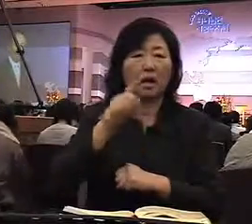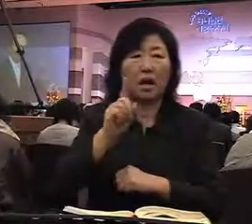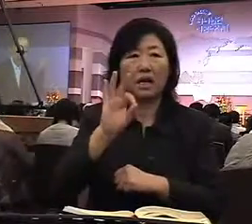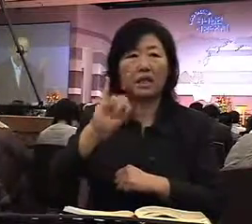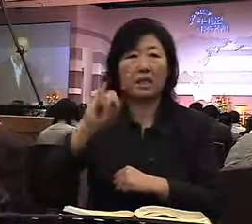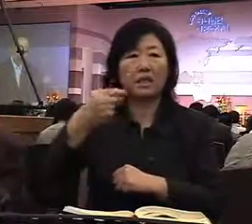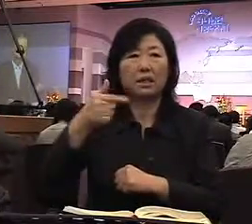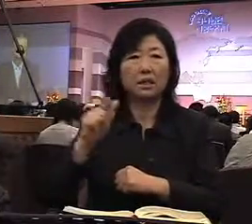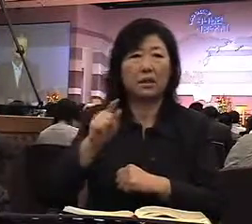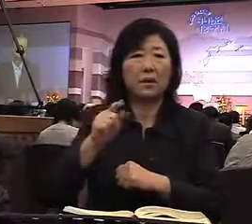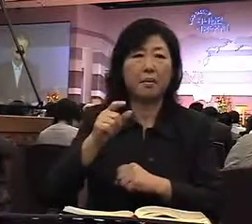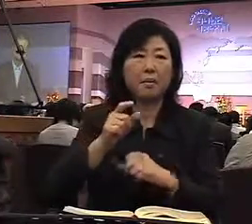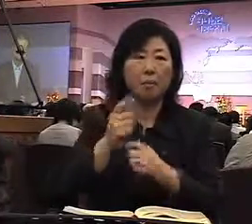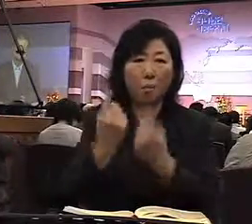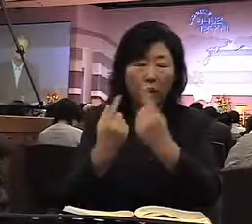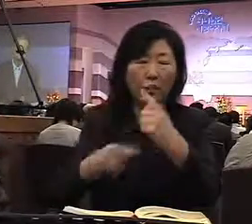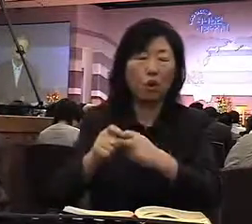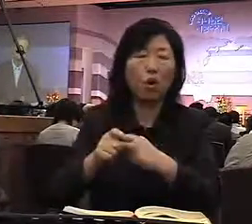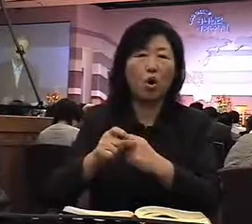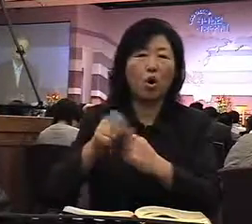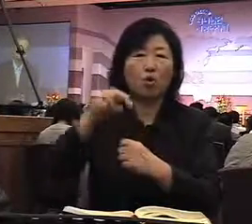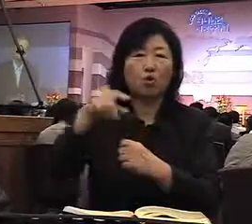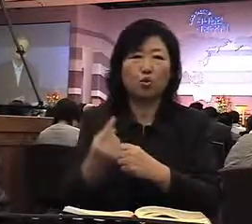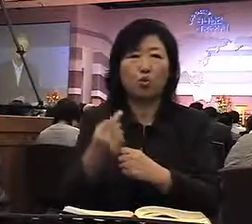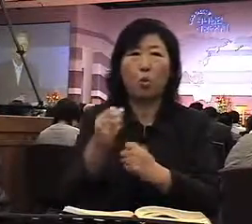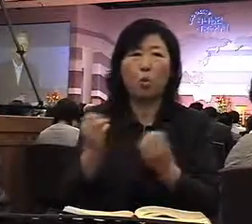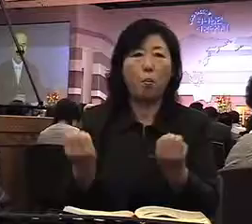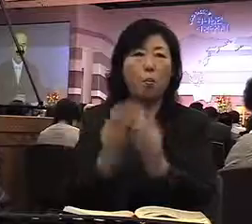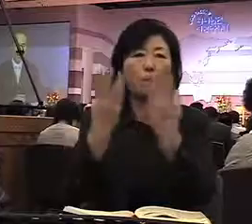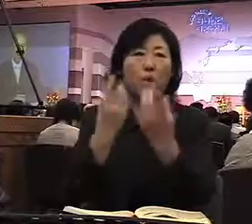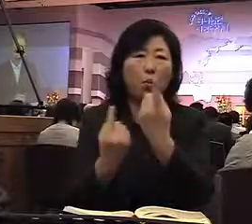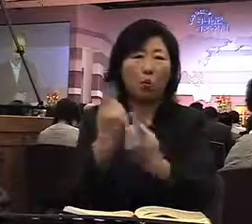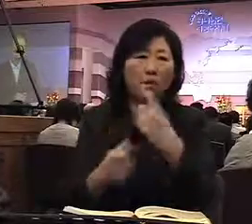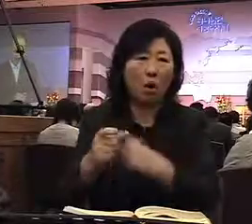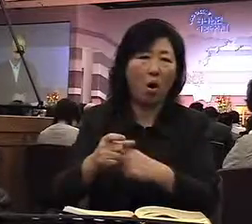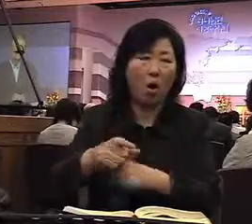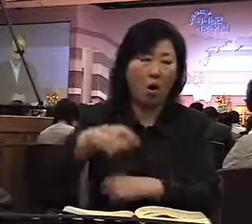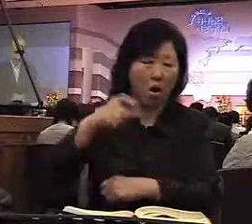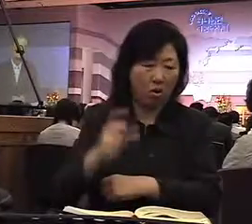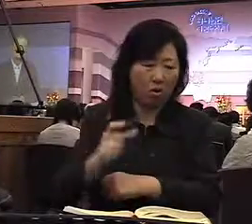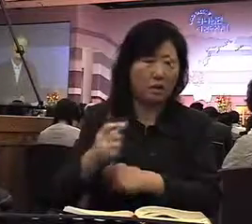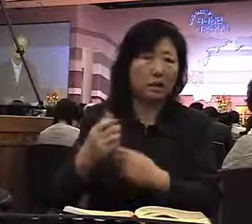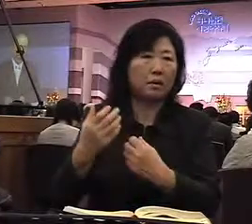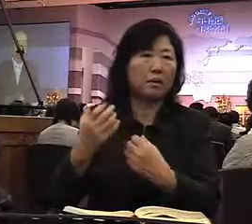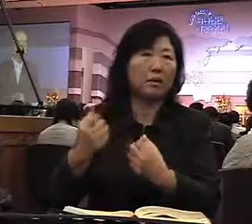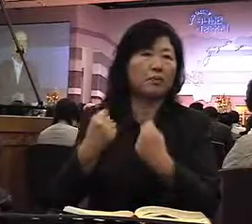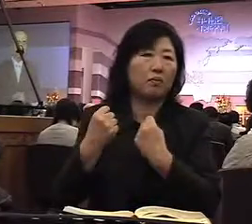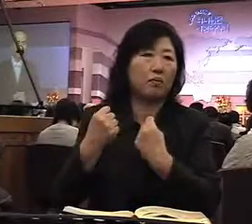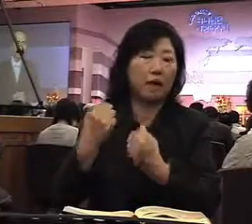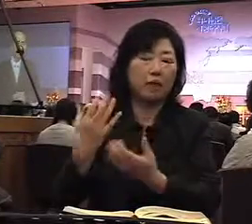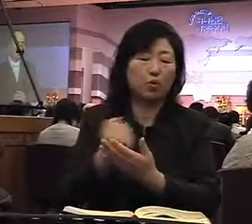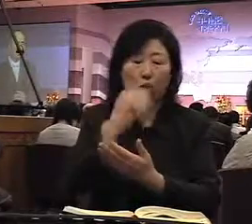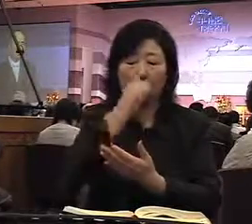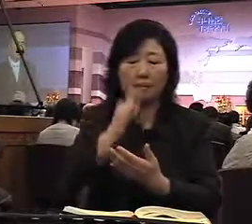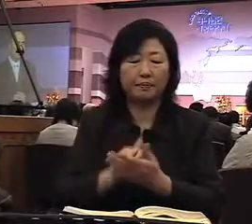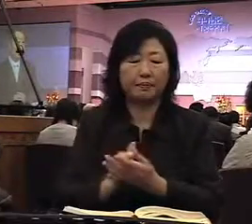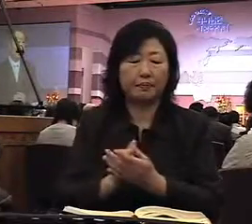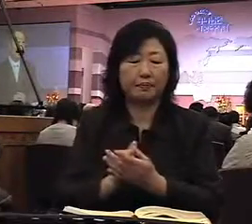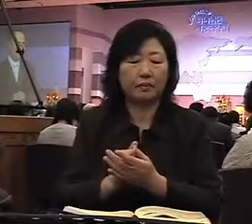다이너마이트보다도 수소폭탄보다도 원자폭탄보다도 엄청나게 큰 파워를 가지고 있습니다. 저는 이